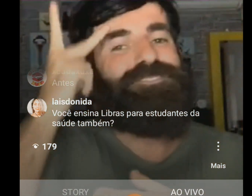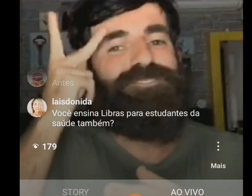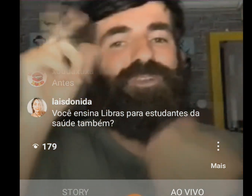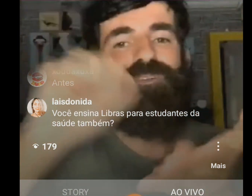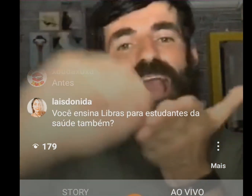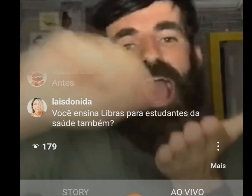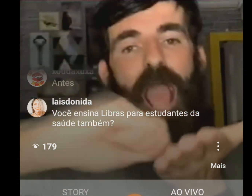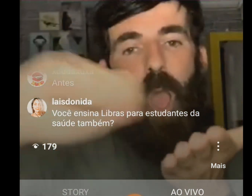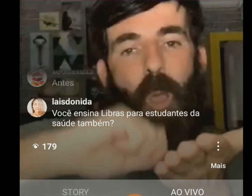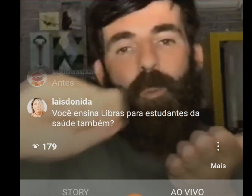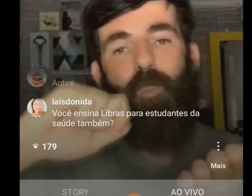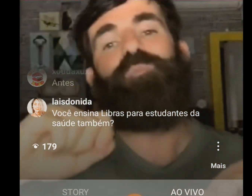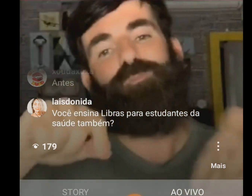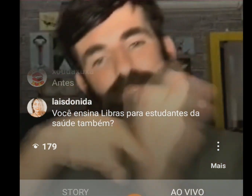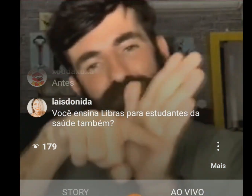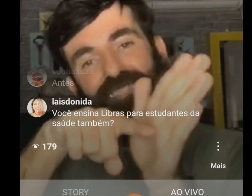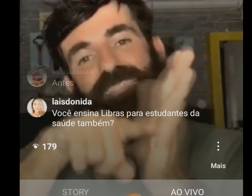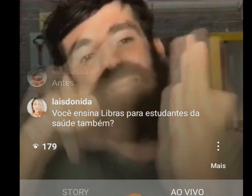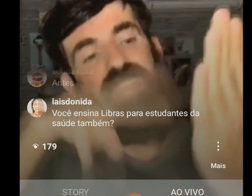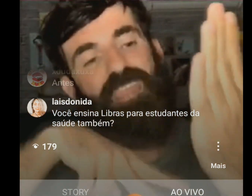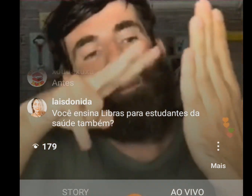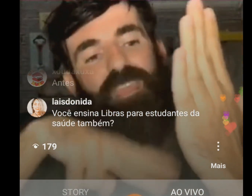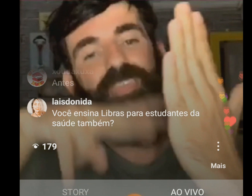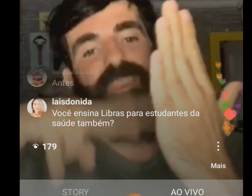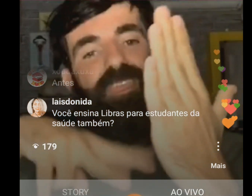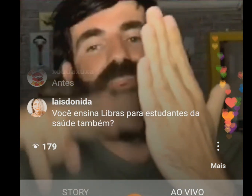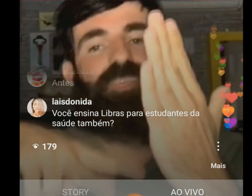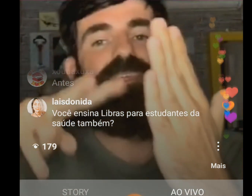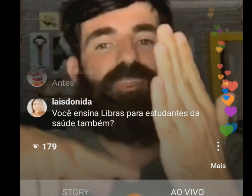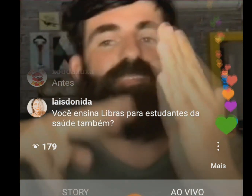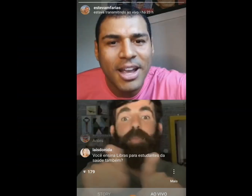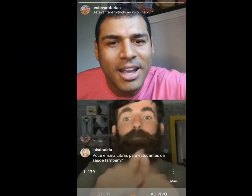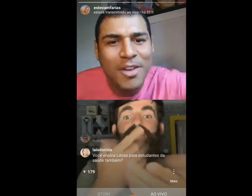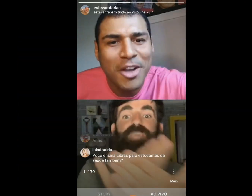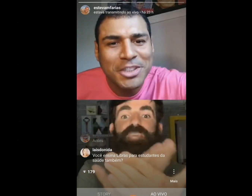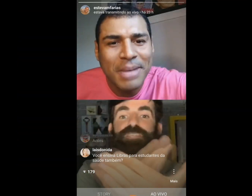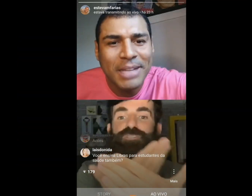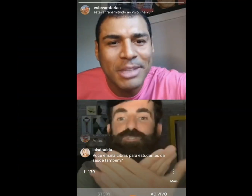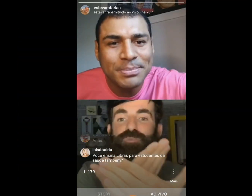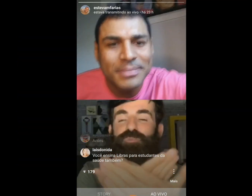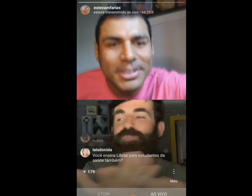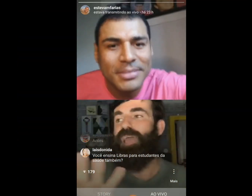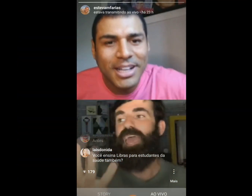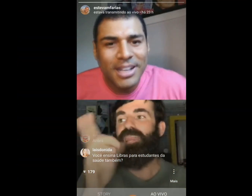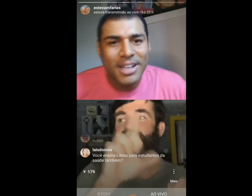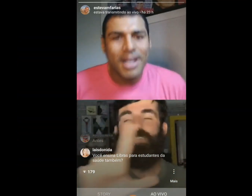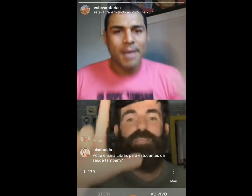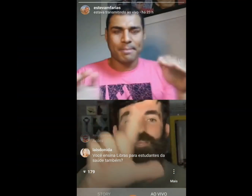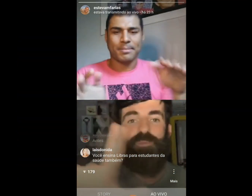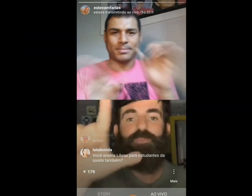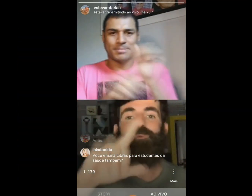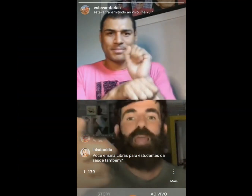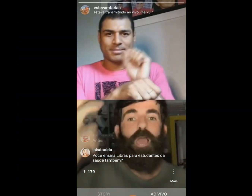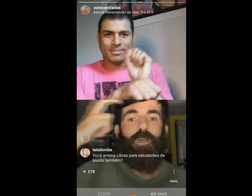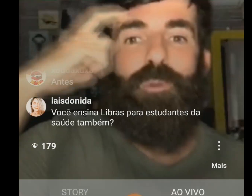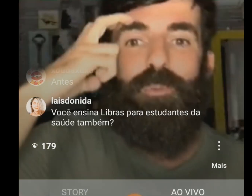surgiram que são bons para a pesquisa. É bom ler e também estudar literatura é muito bom para a cultura,